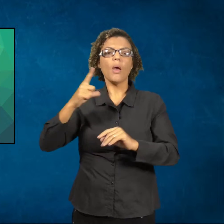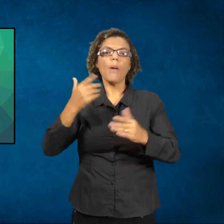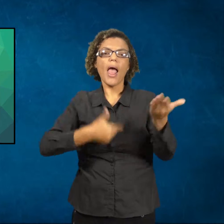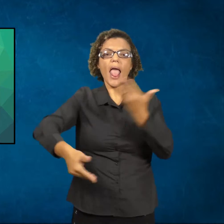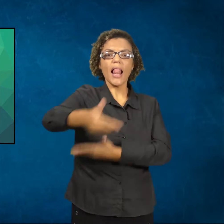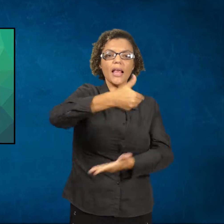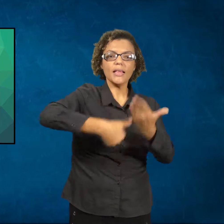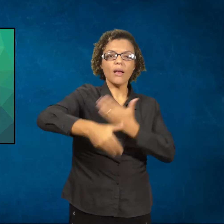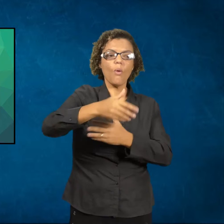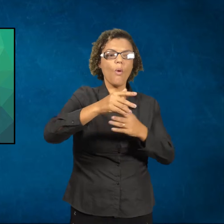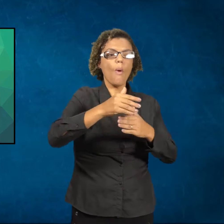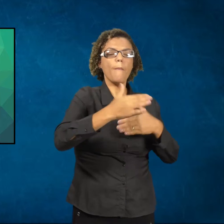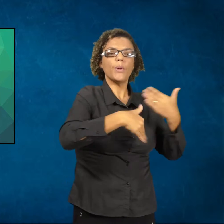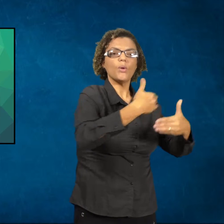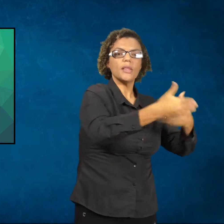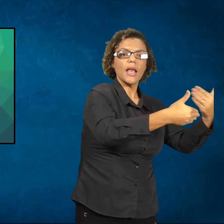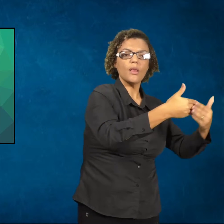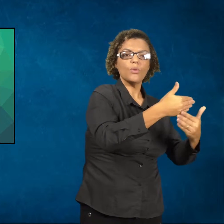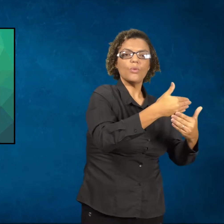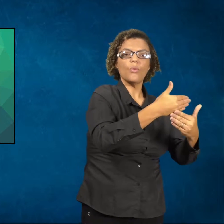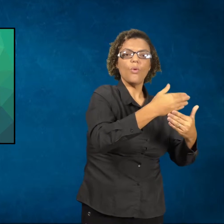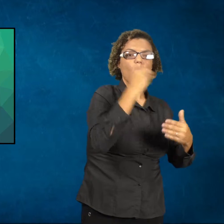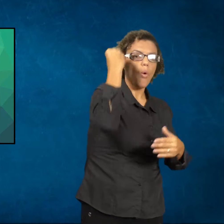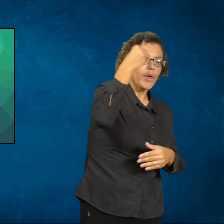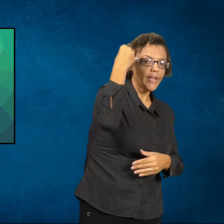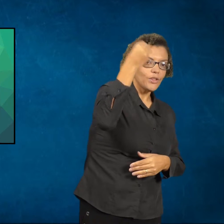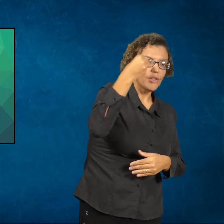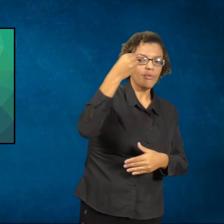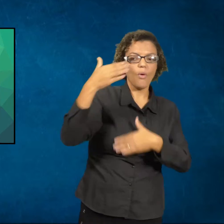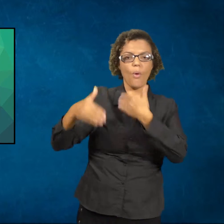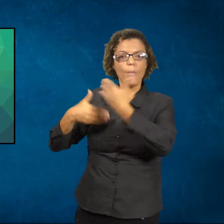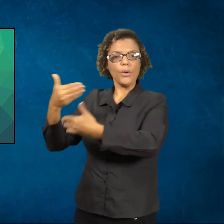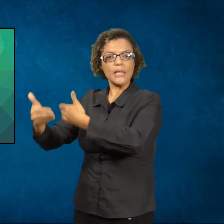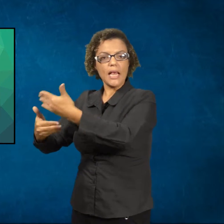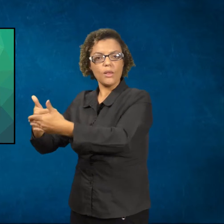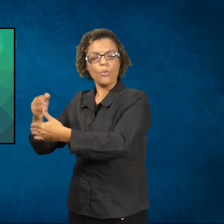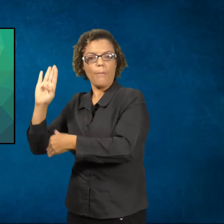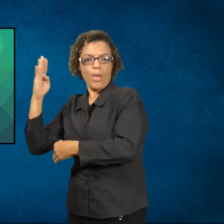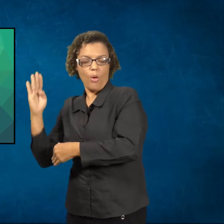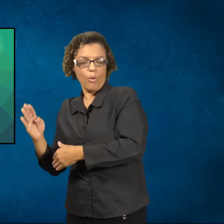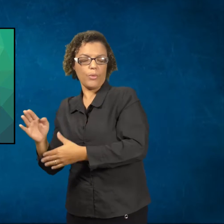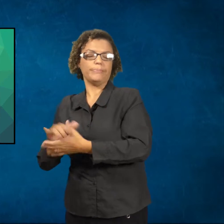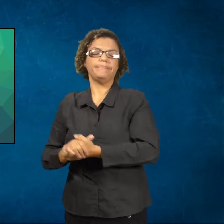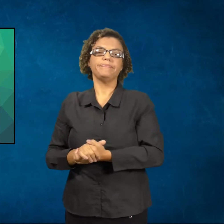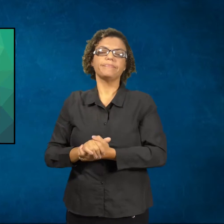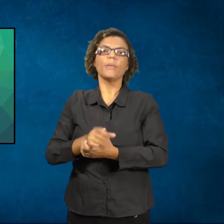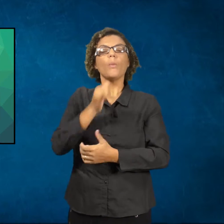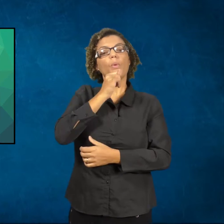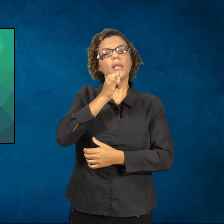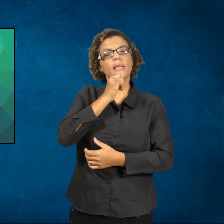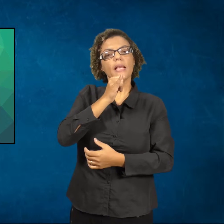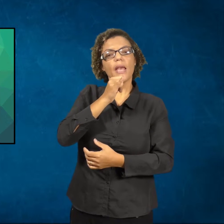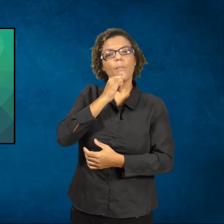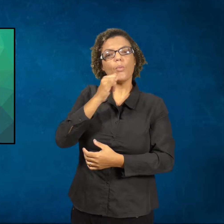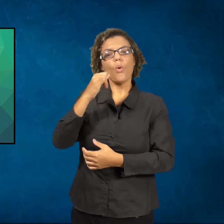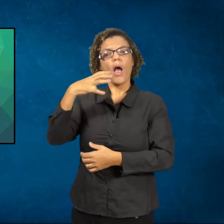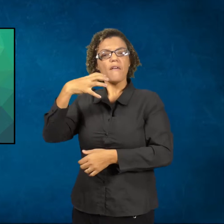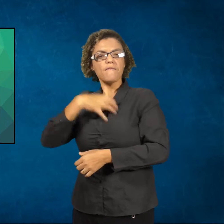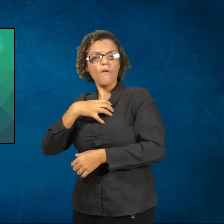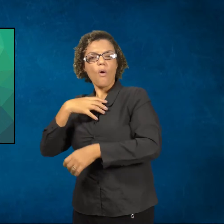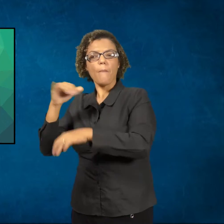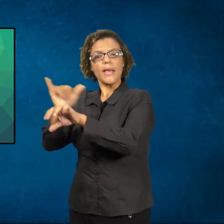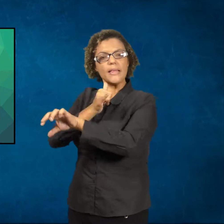e os processos cognitivos. Significa dizer que a maneira como a gente